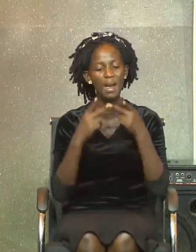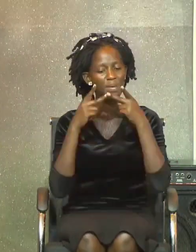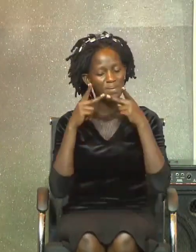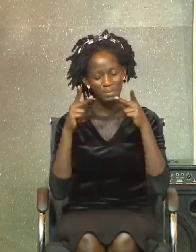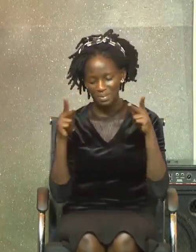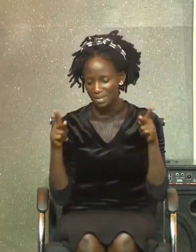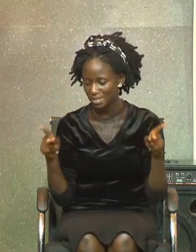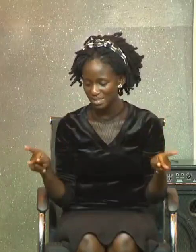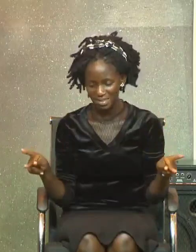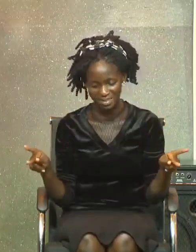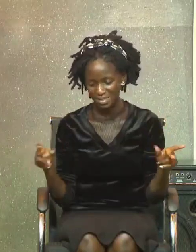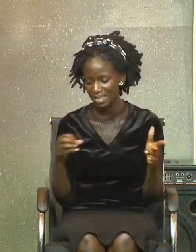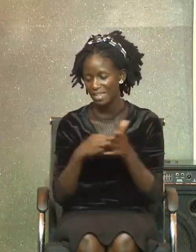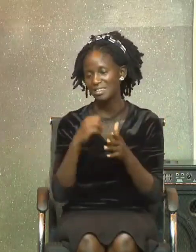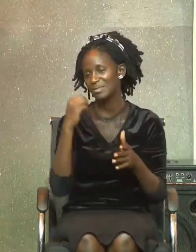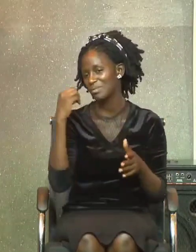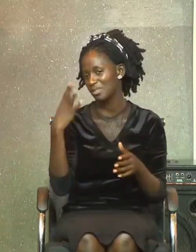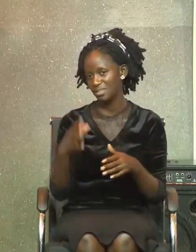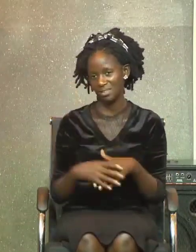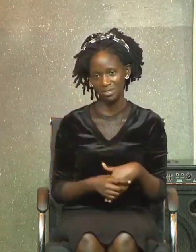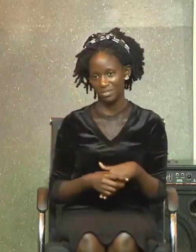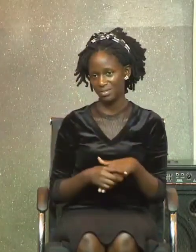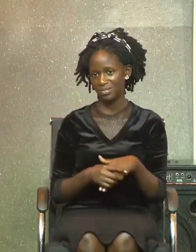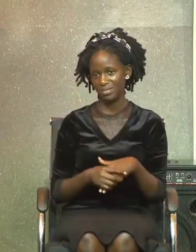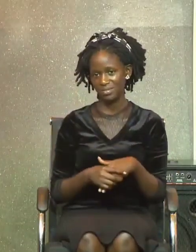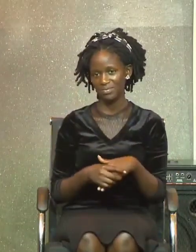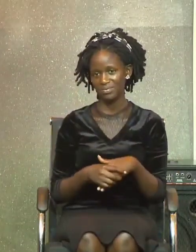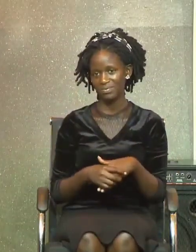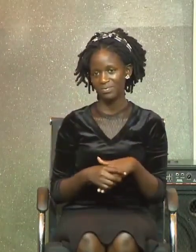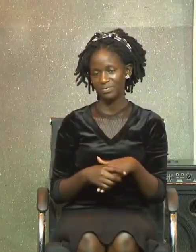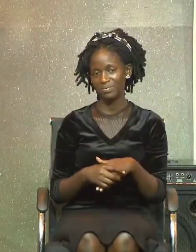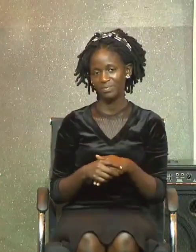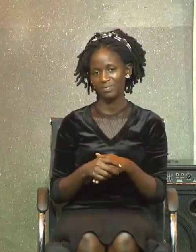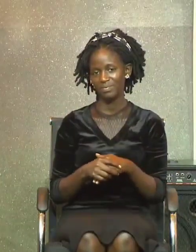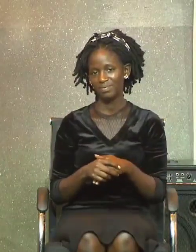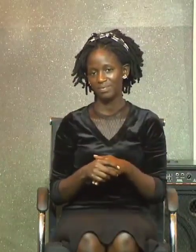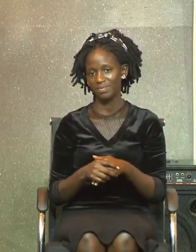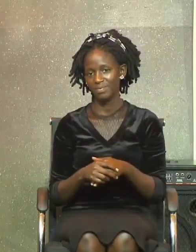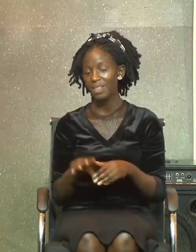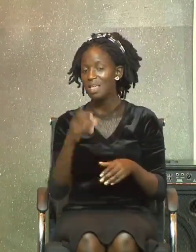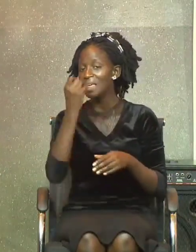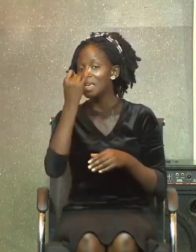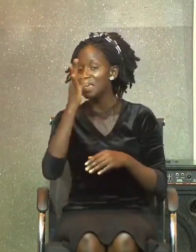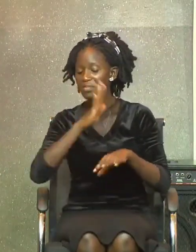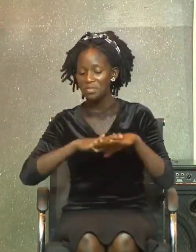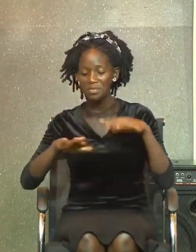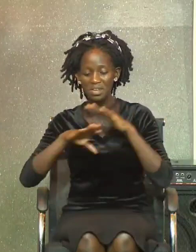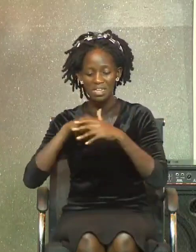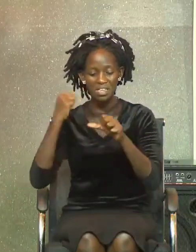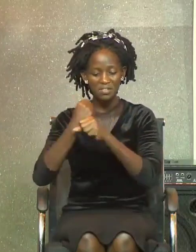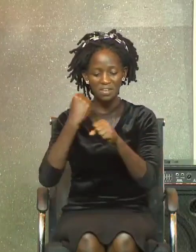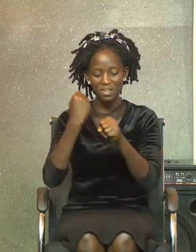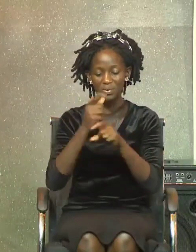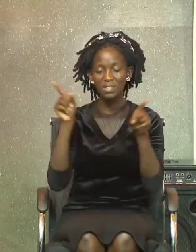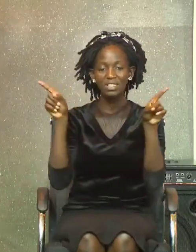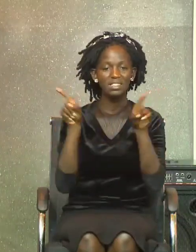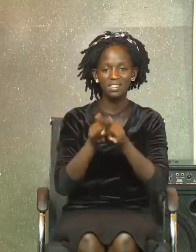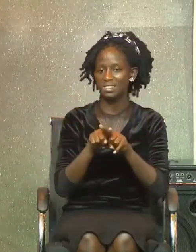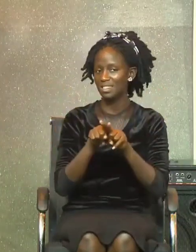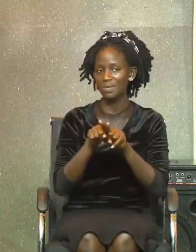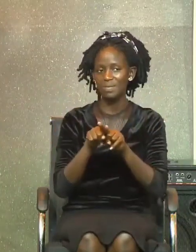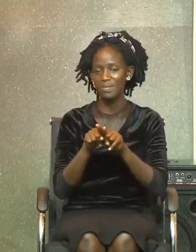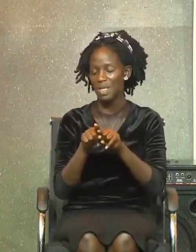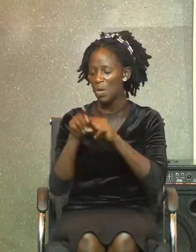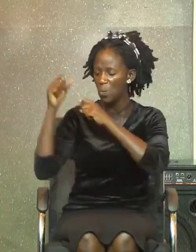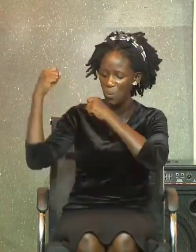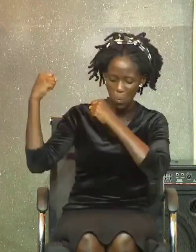bbeeyi. Bw'otokola bw'otyo toba najjo, temuggwa buntalo era temusobola kuwangaazaganya, kubanga obulamu